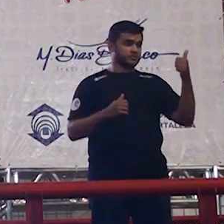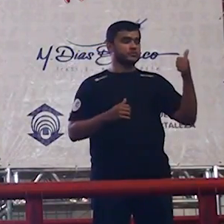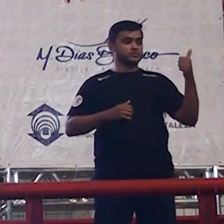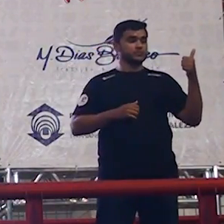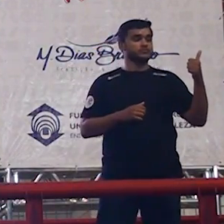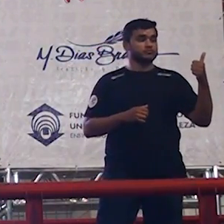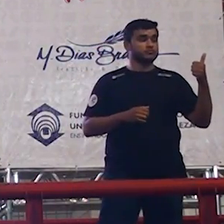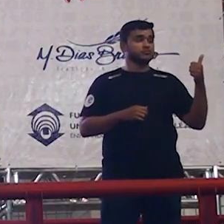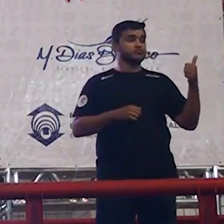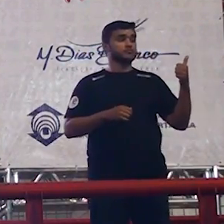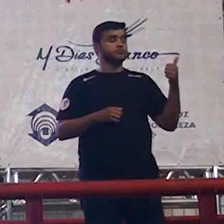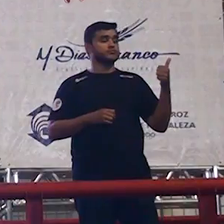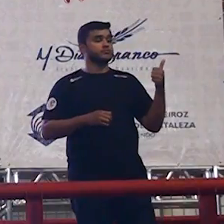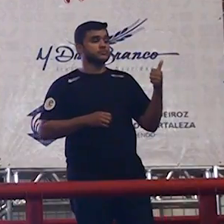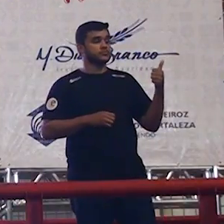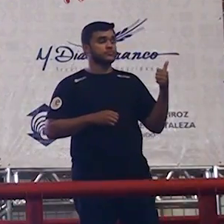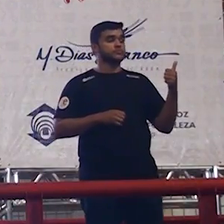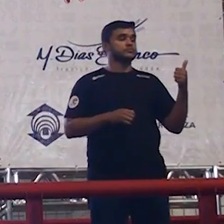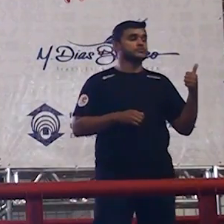Tangram.